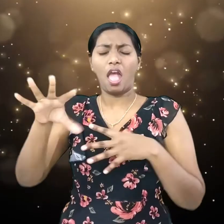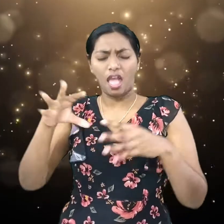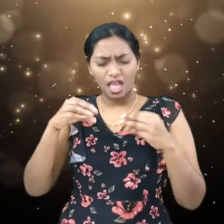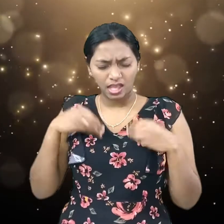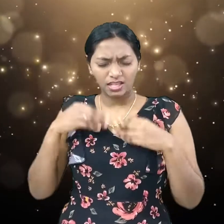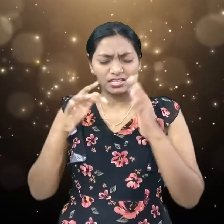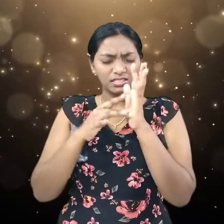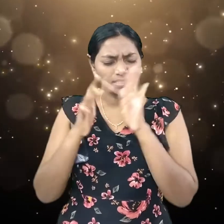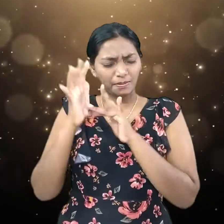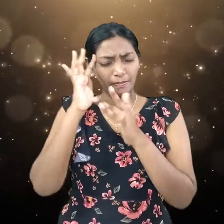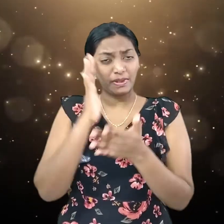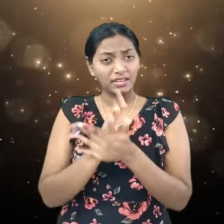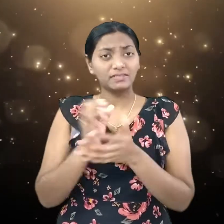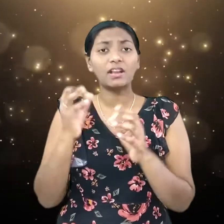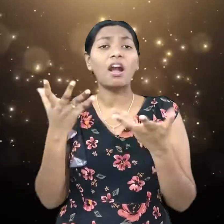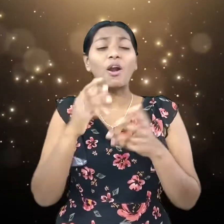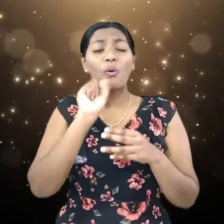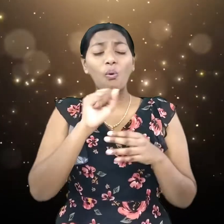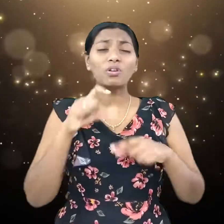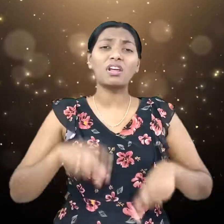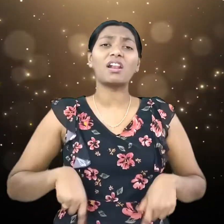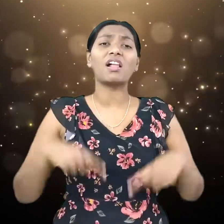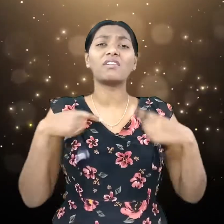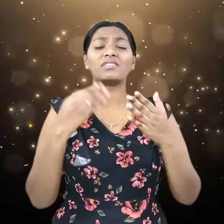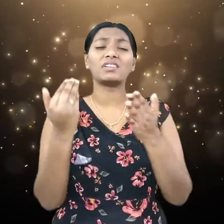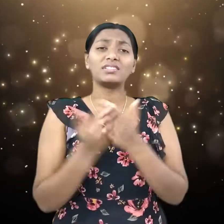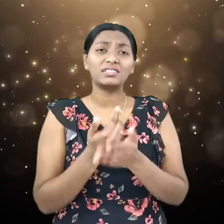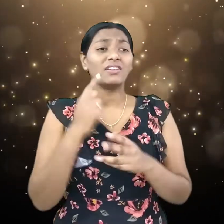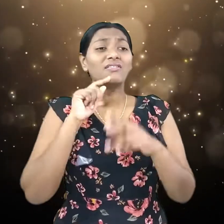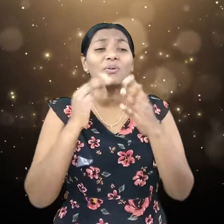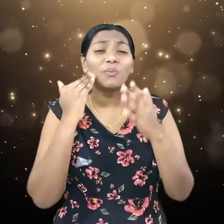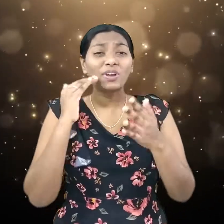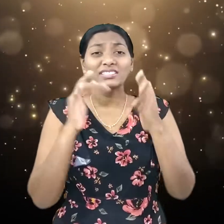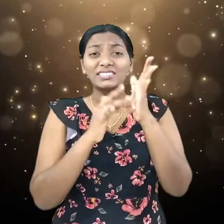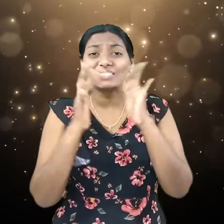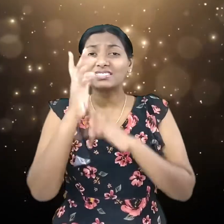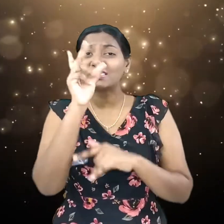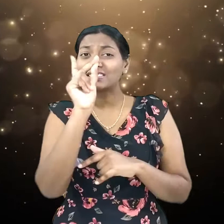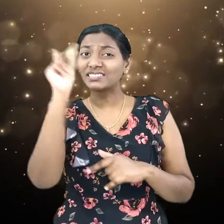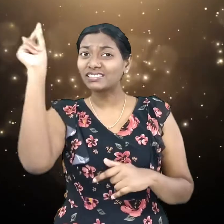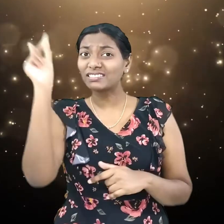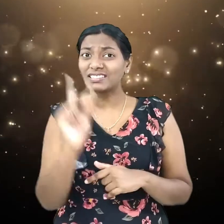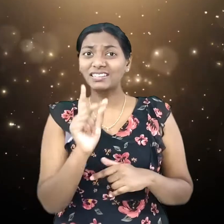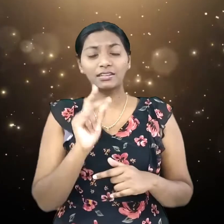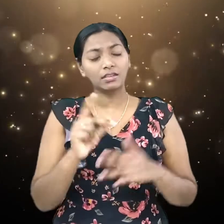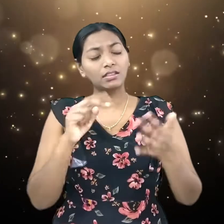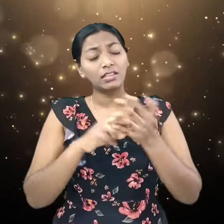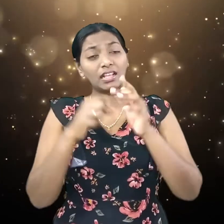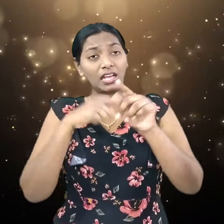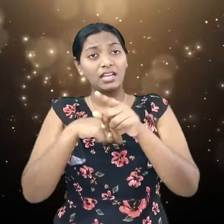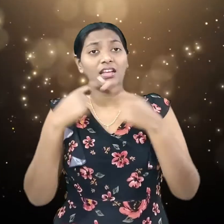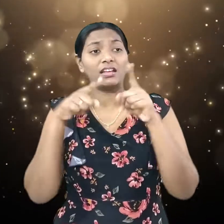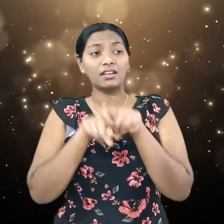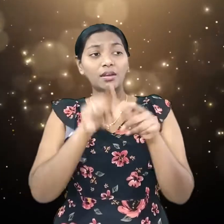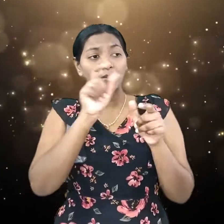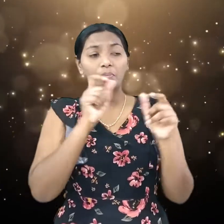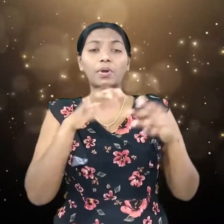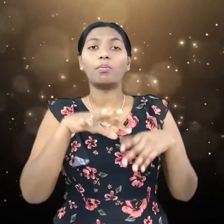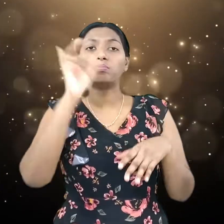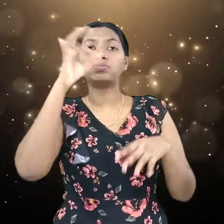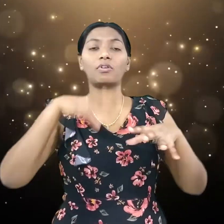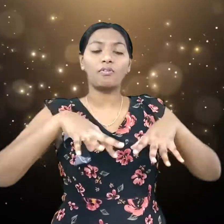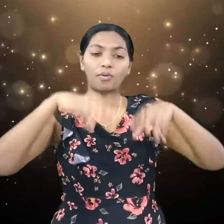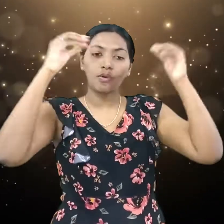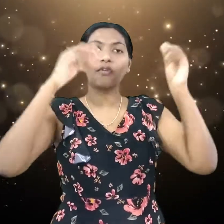करने के लिए यीशु मसीह के नाम में। ई अज्जा की अलका बस जहों द्रक आमा रे जबदे केले की